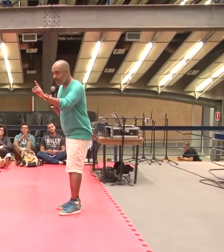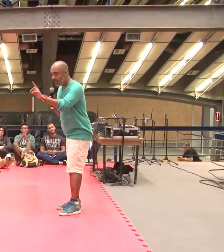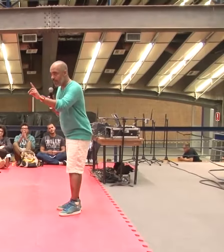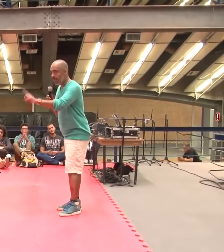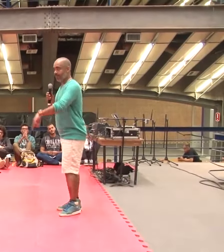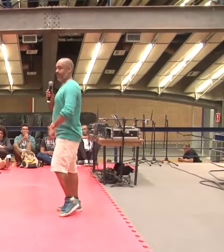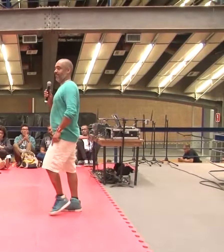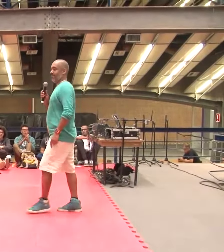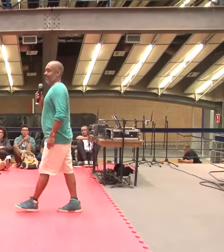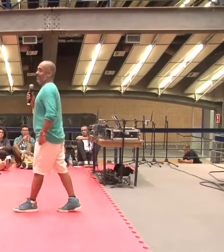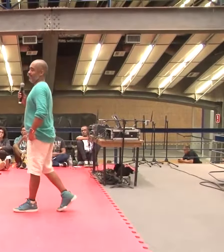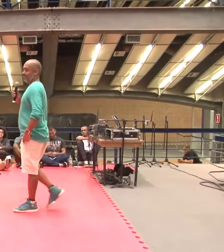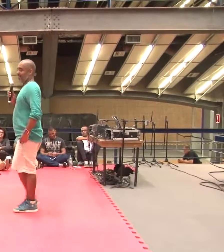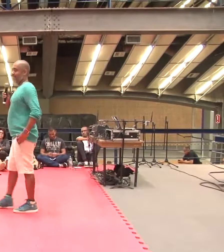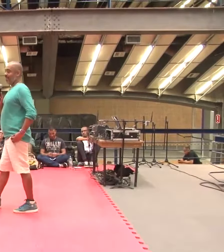limpe a família.